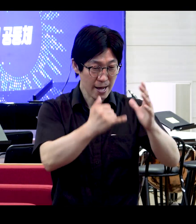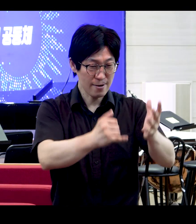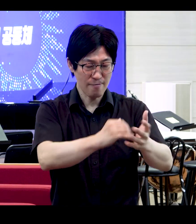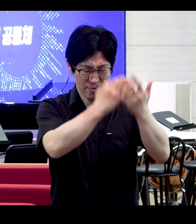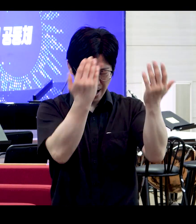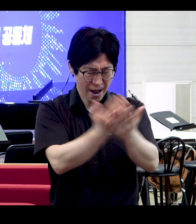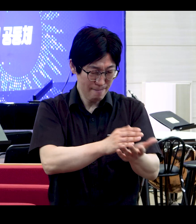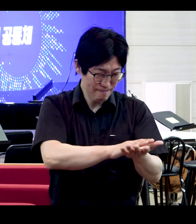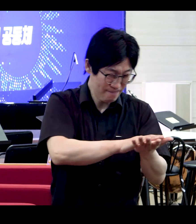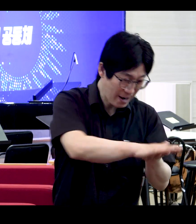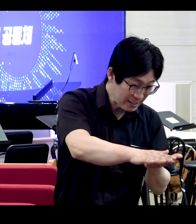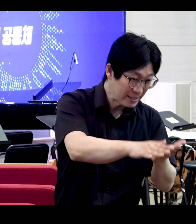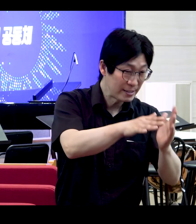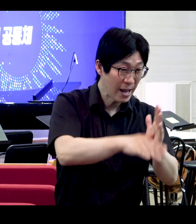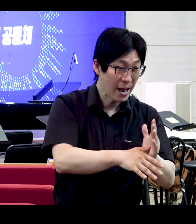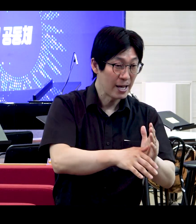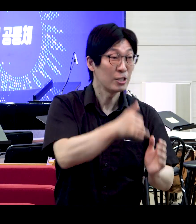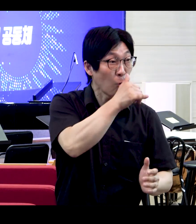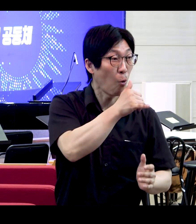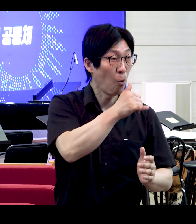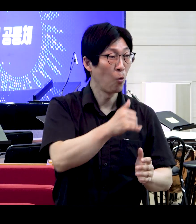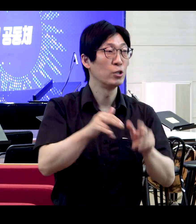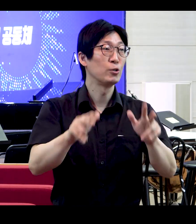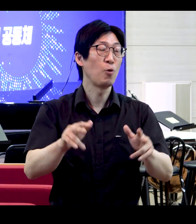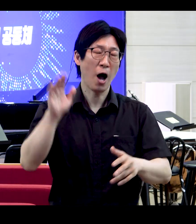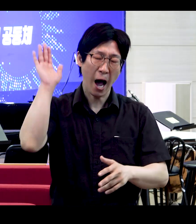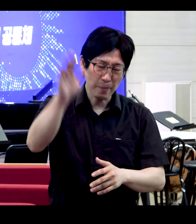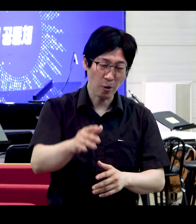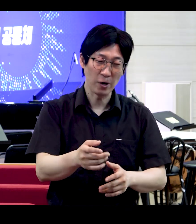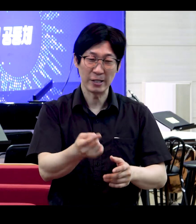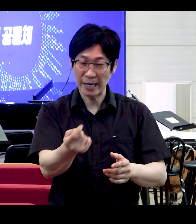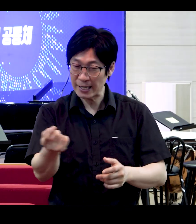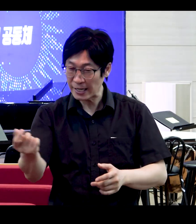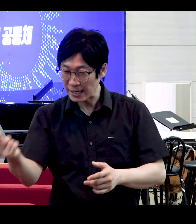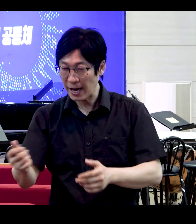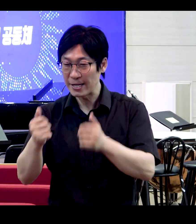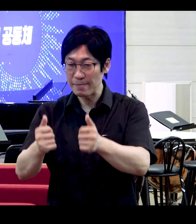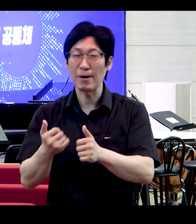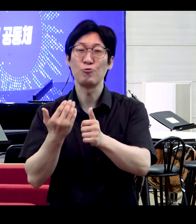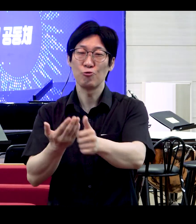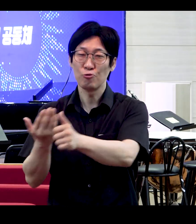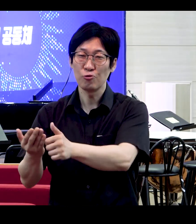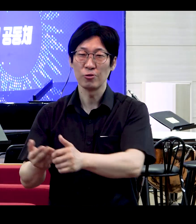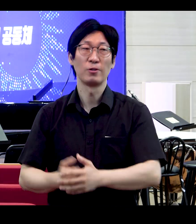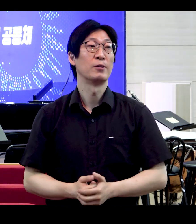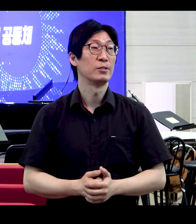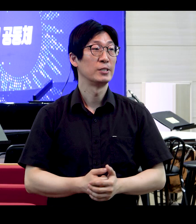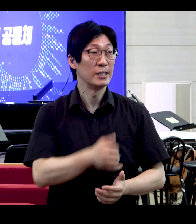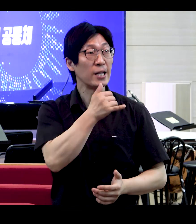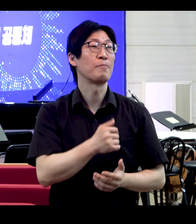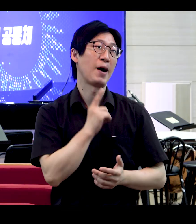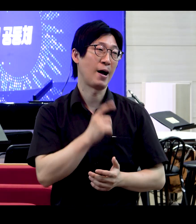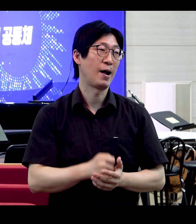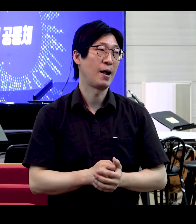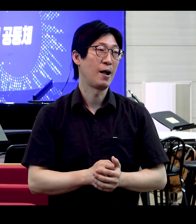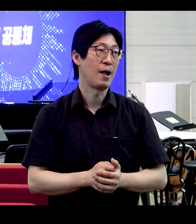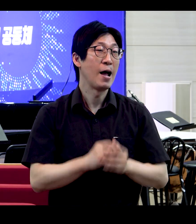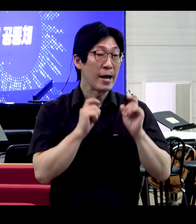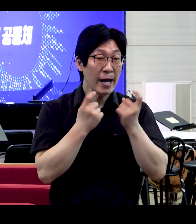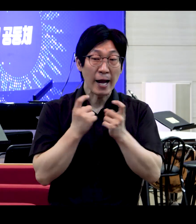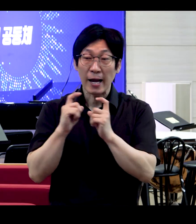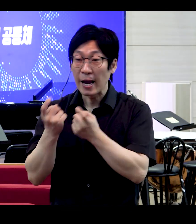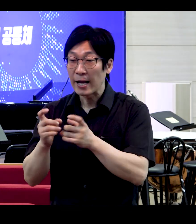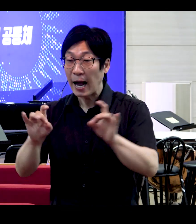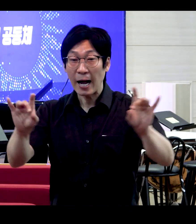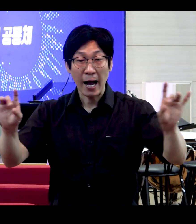부분적으로 심판을 행하시는 그런 것도 있습니다. 뿐만 아니라 개인적으로 그 삶의 어떤 시간에 임하는